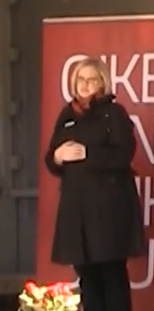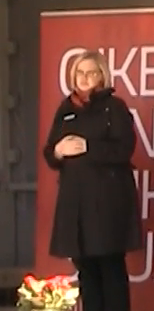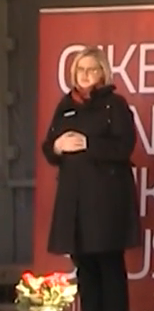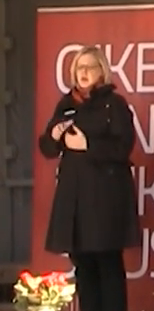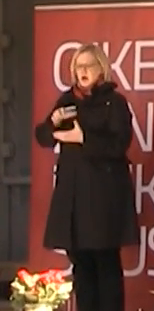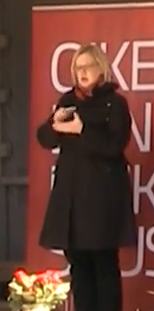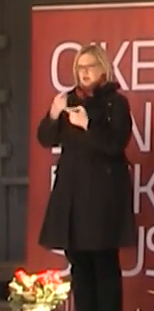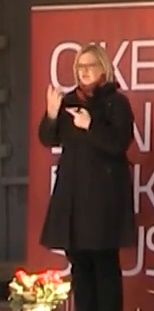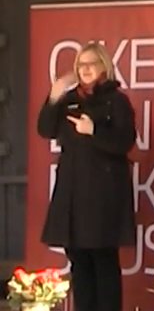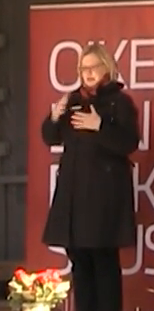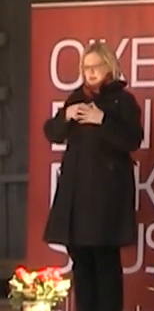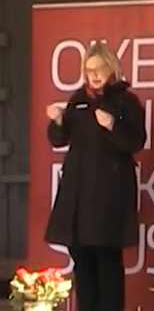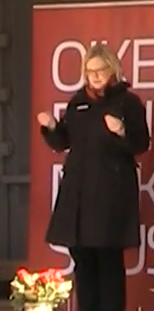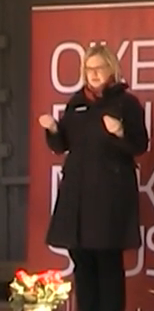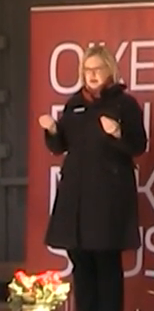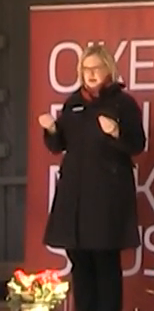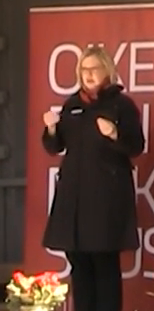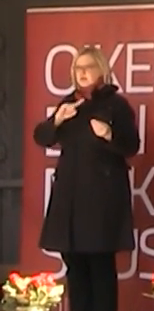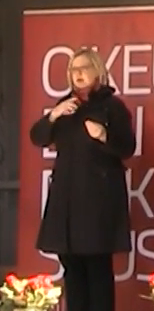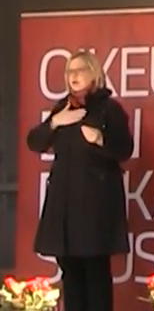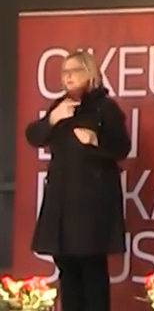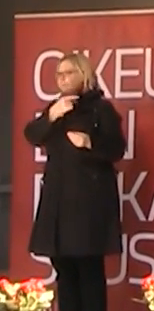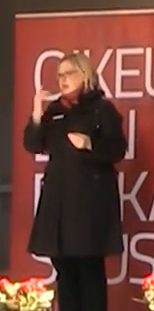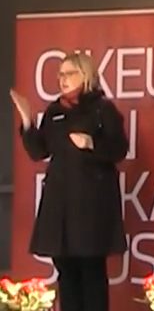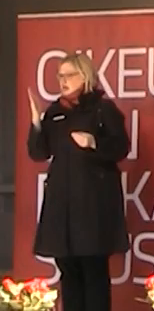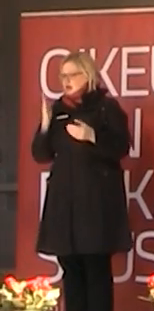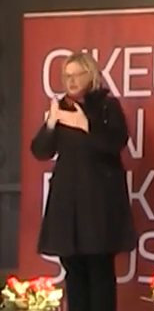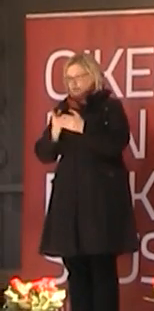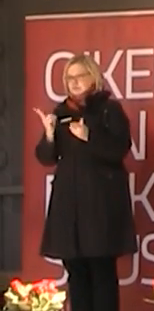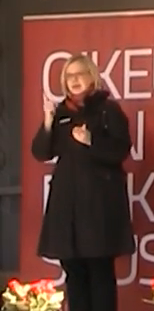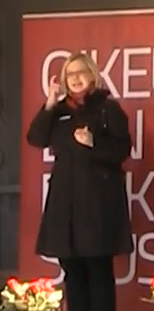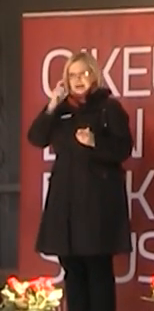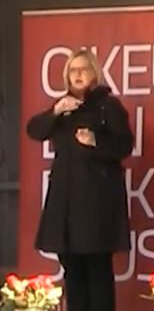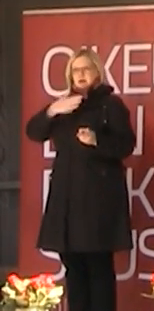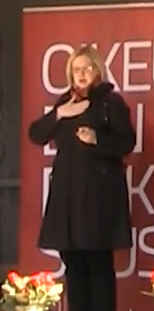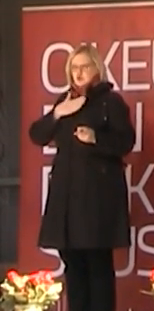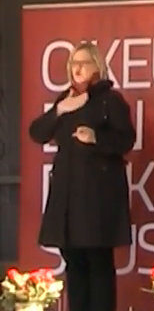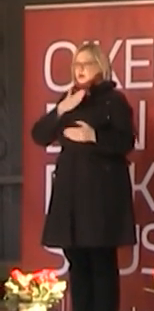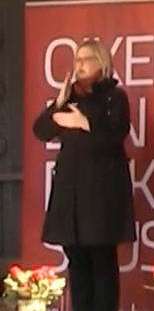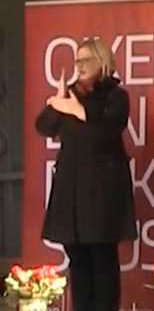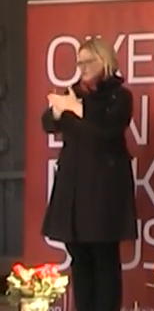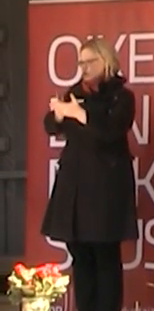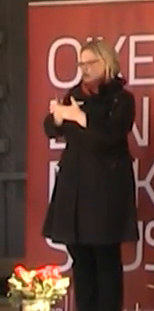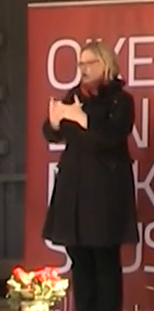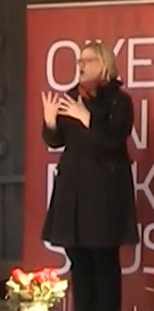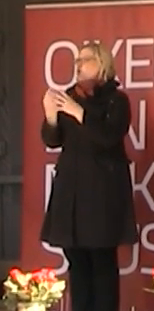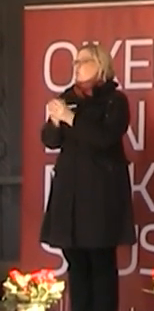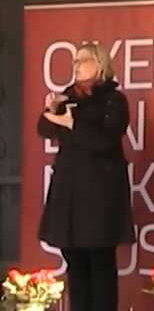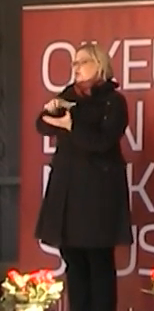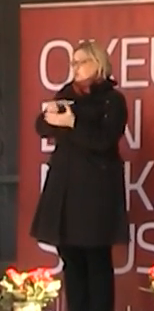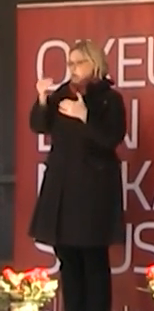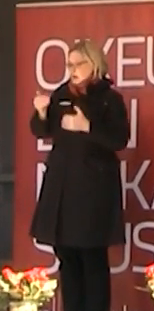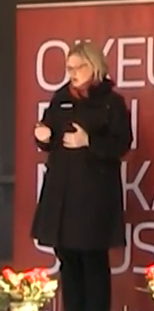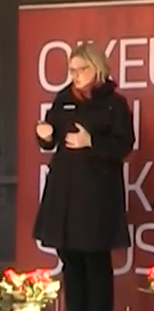Hallitusneuvotteluissa pitkäaikainen tavoitteemme, siis demareitten tavoite, laaja yhteiskuntatakuu saatiin